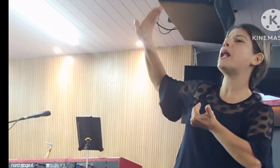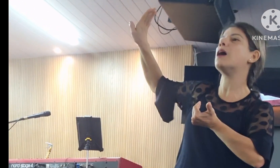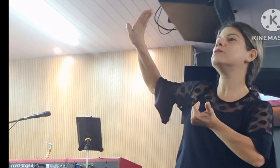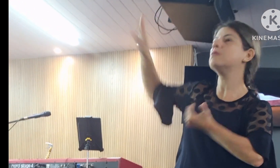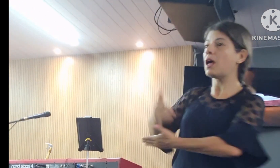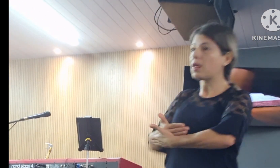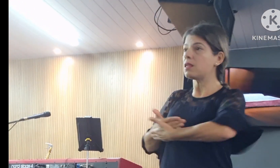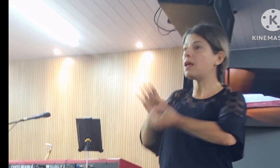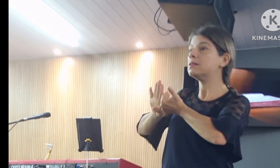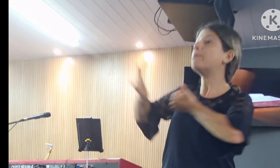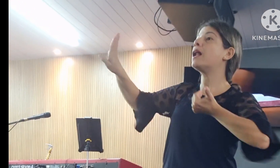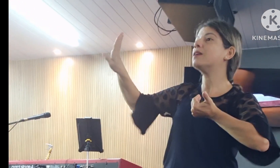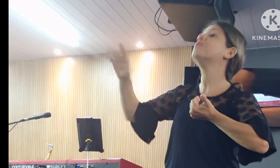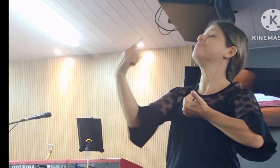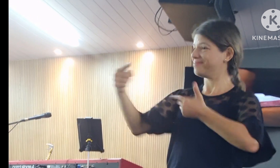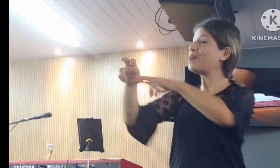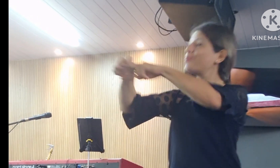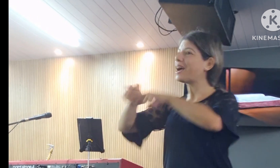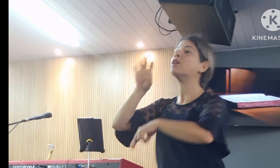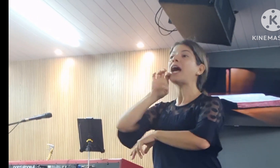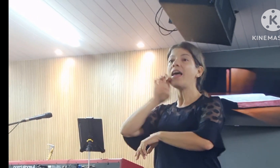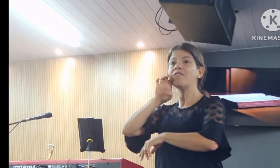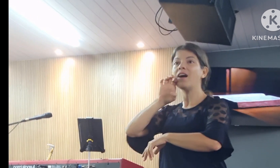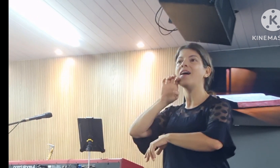Deus é santo e o homem é pecador.